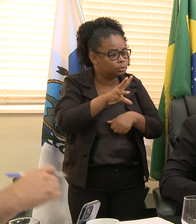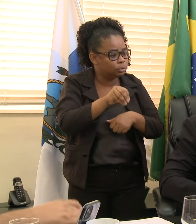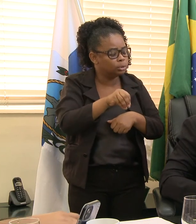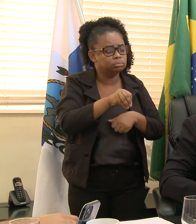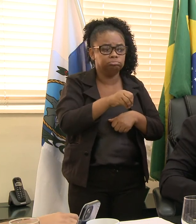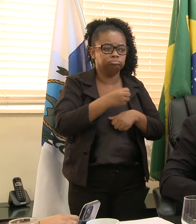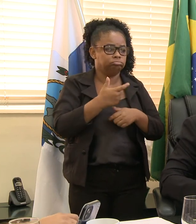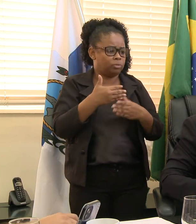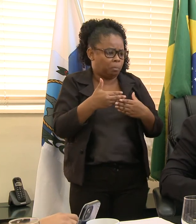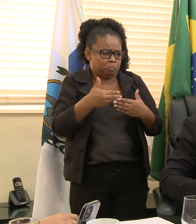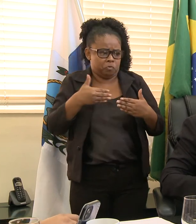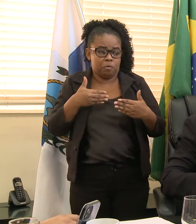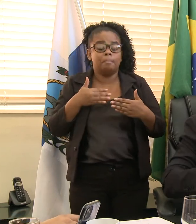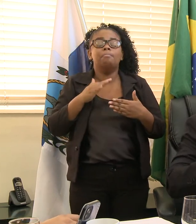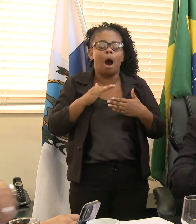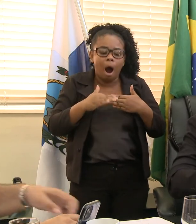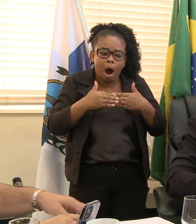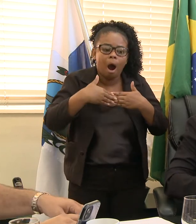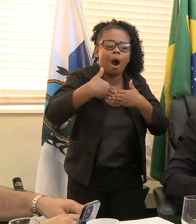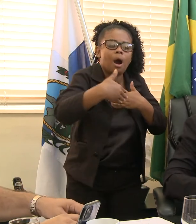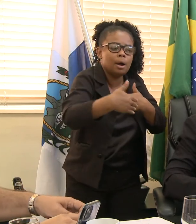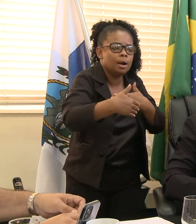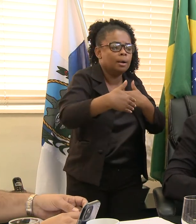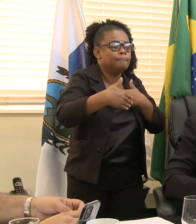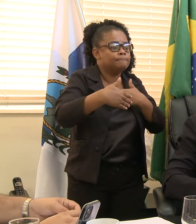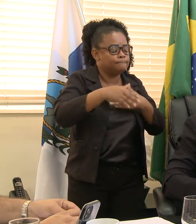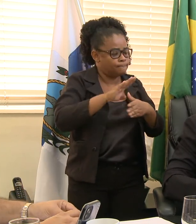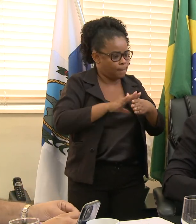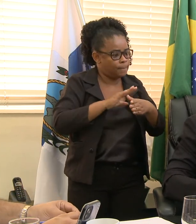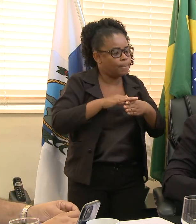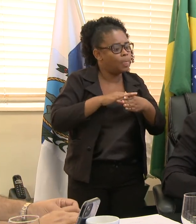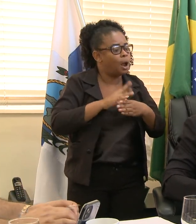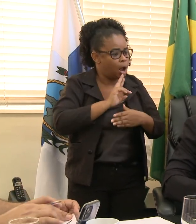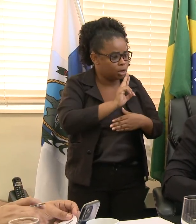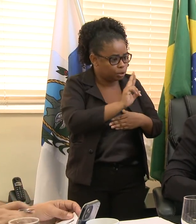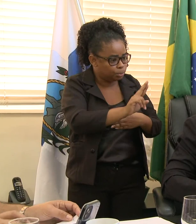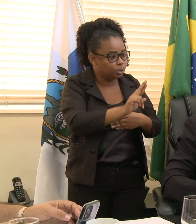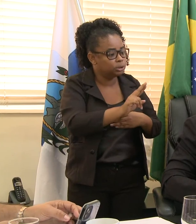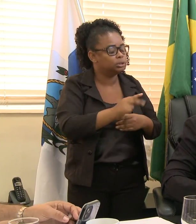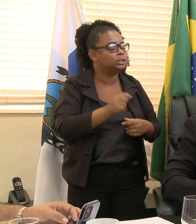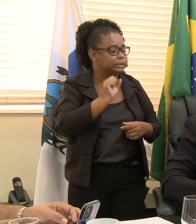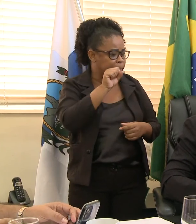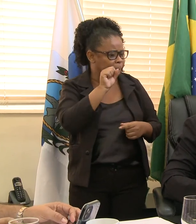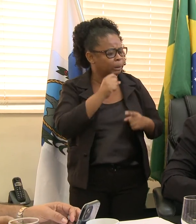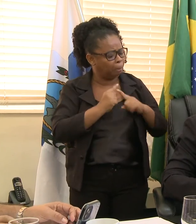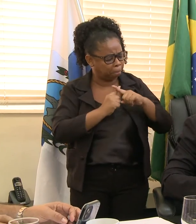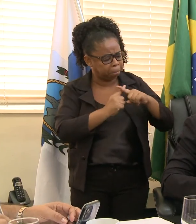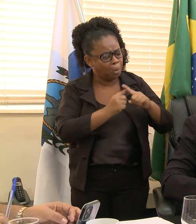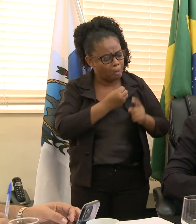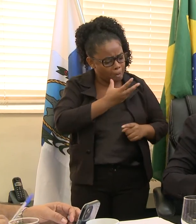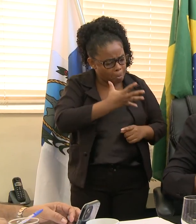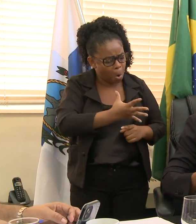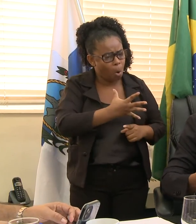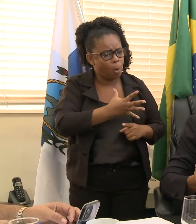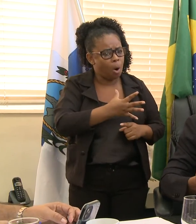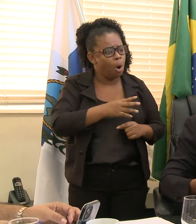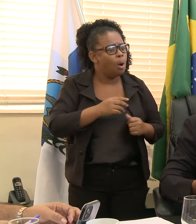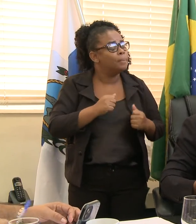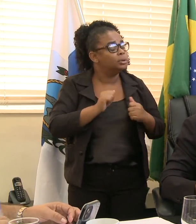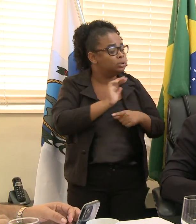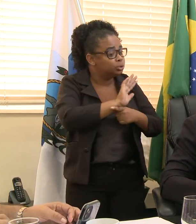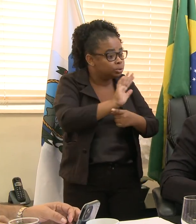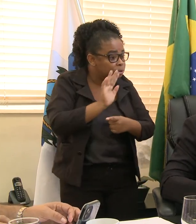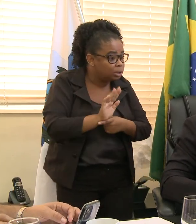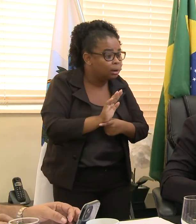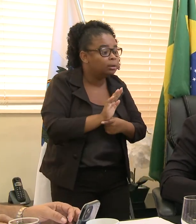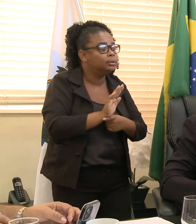essa pandemia, Duque de Caxias está dando a resposta positiva. Nosso povo está muito bem assistido, por isso que nós temos esse embate